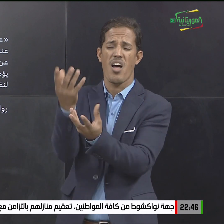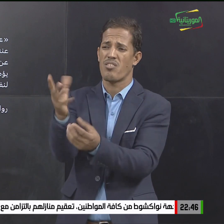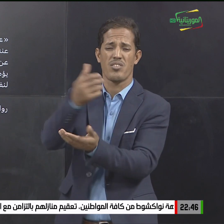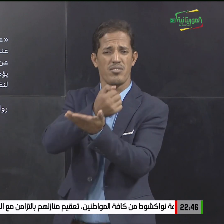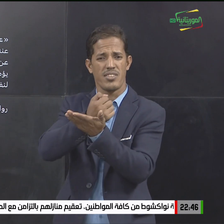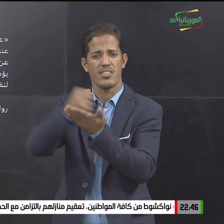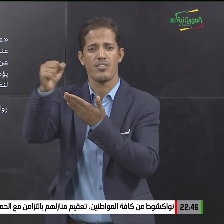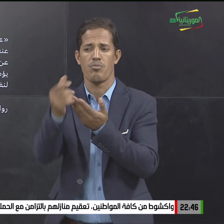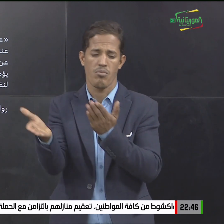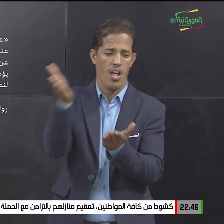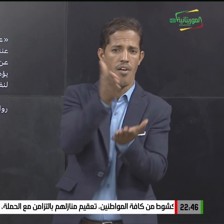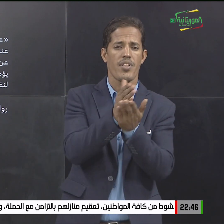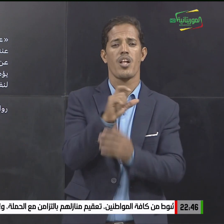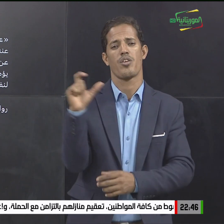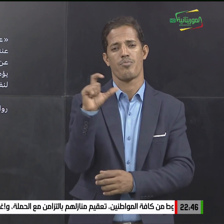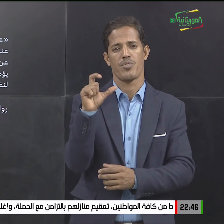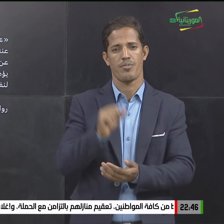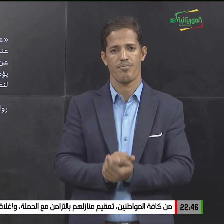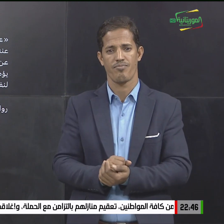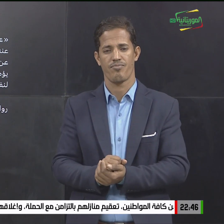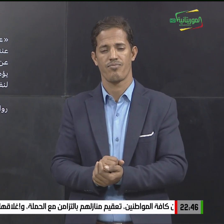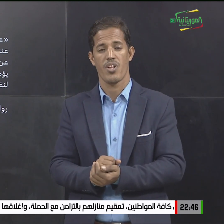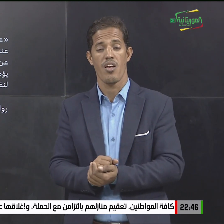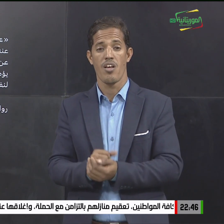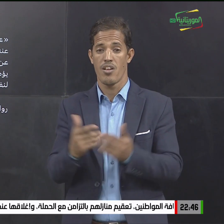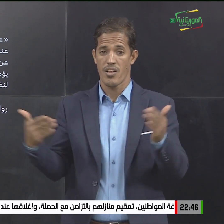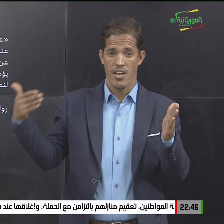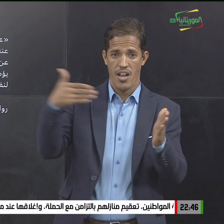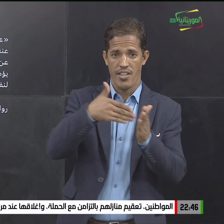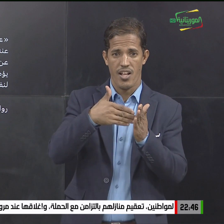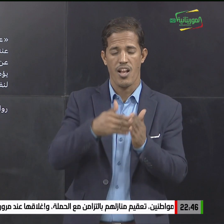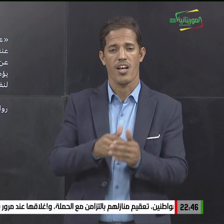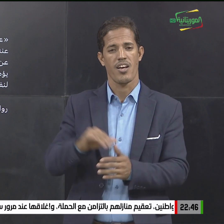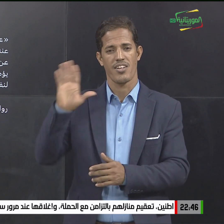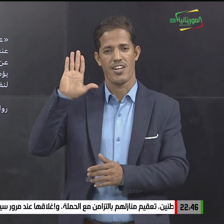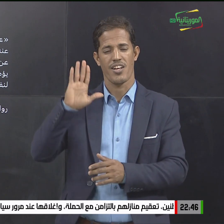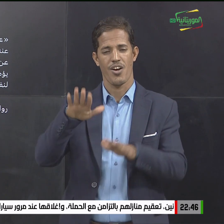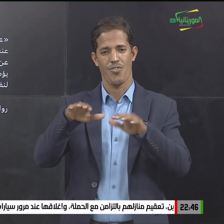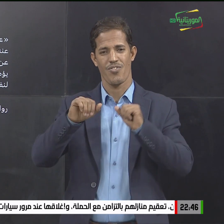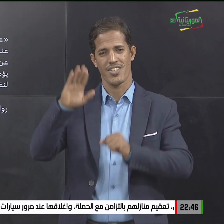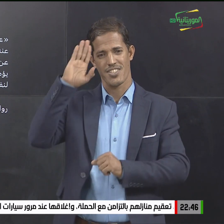الحلقة، وإلى أن ألقاكم في حلقة جديدة. دمتم بخير.